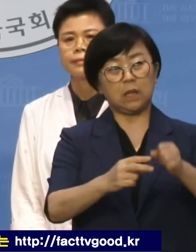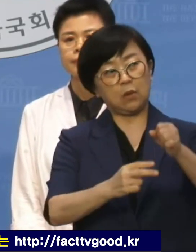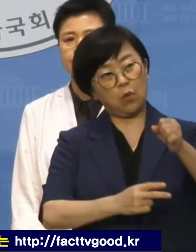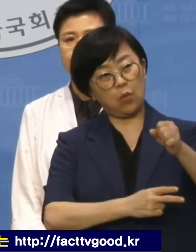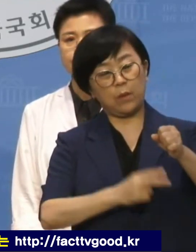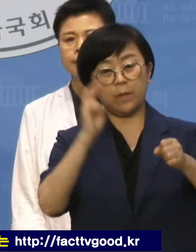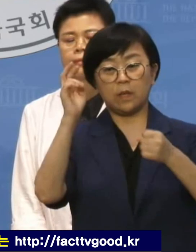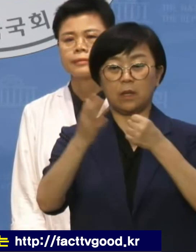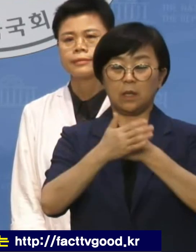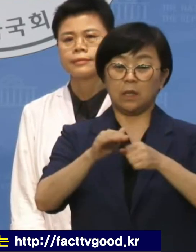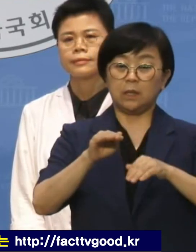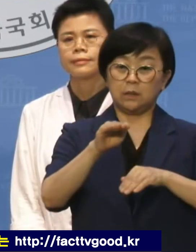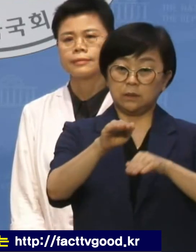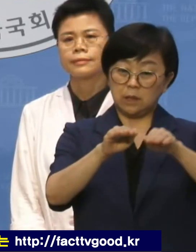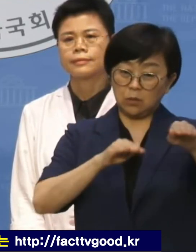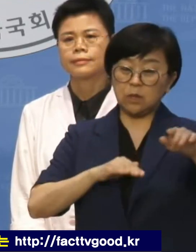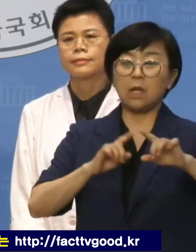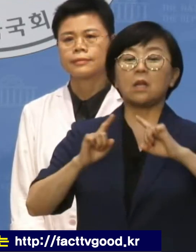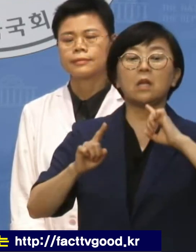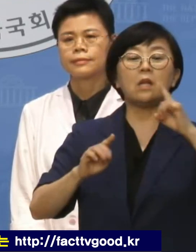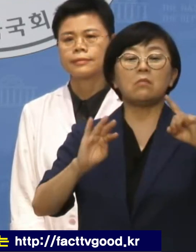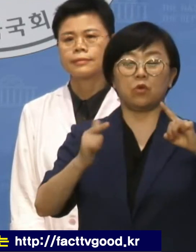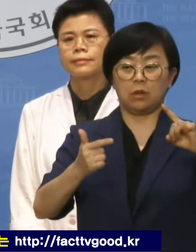그런데 자동차로 한 1분 거리인데